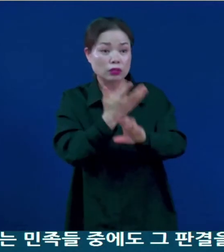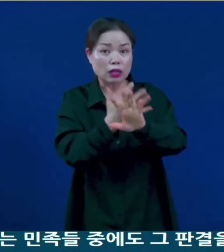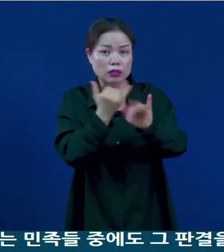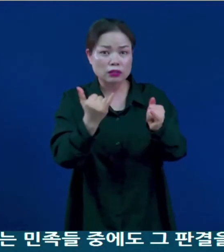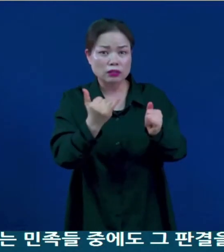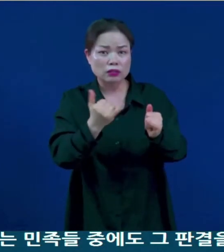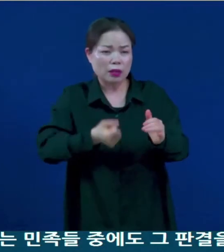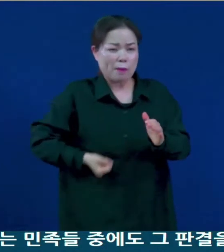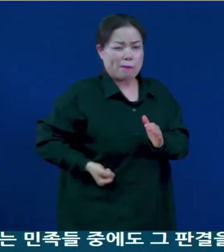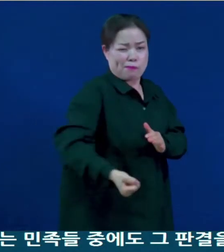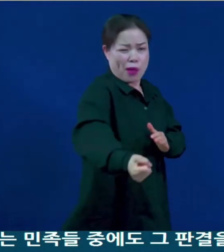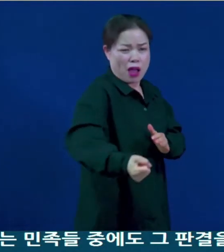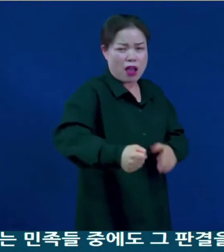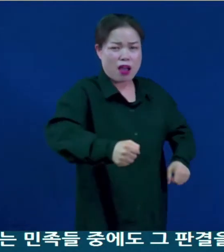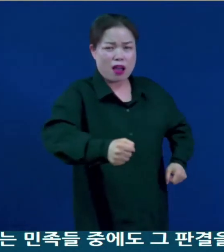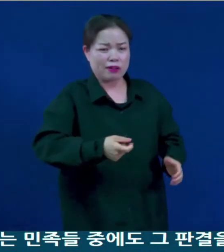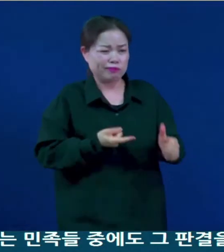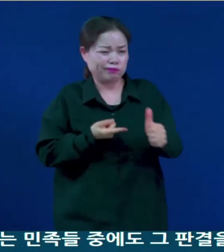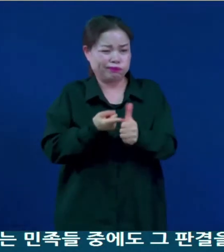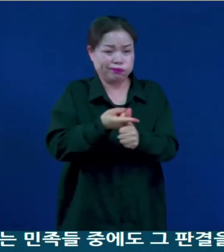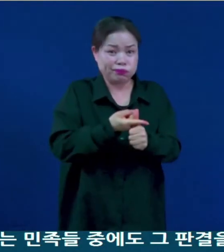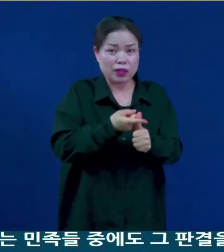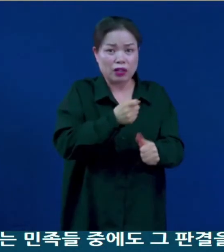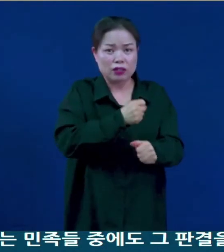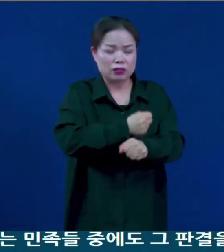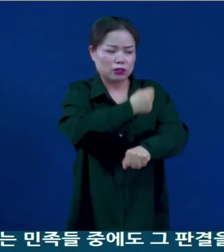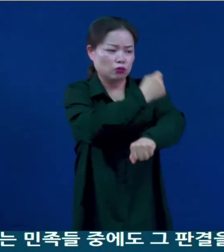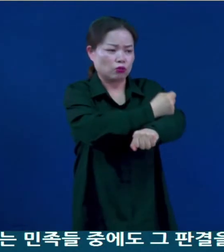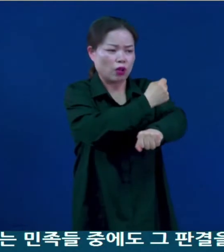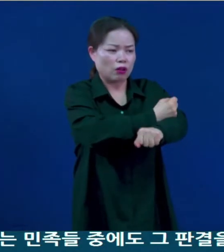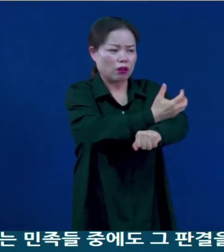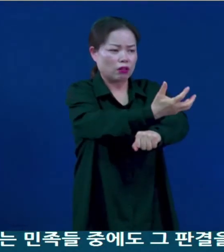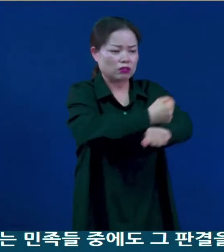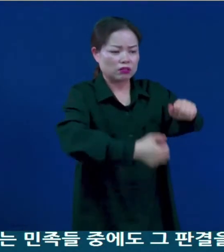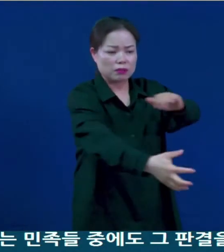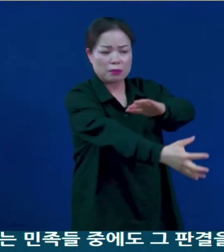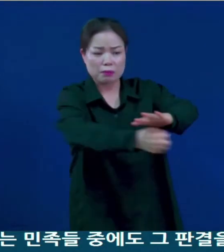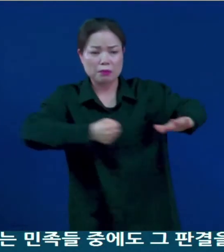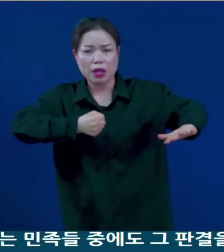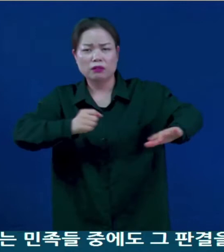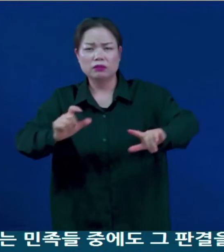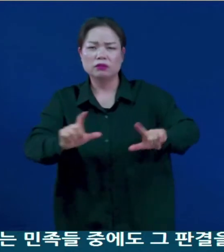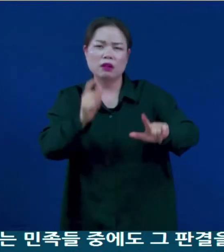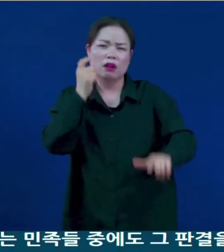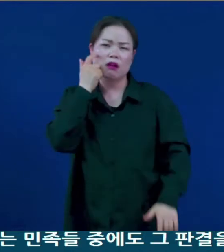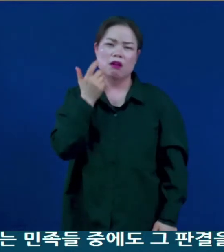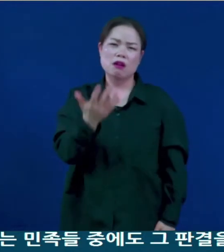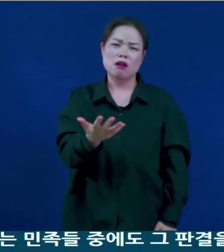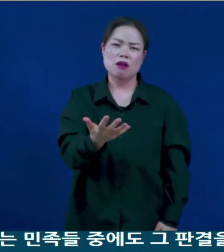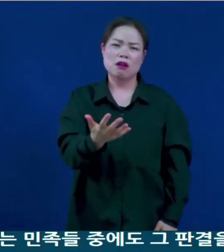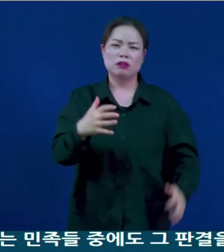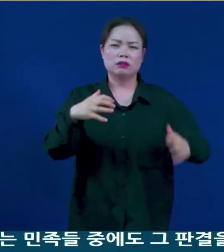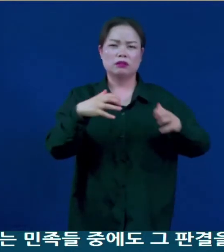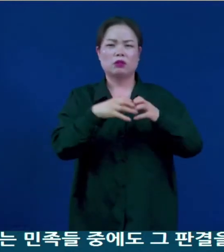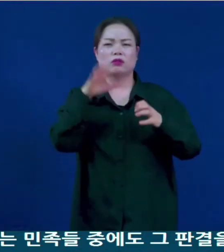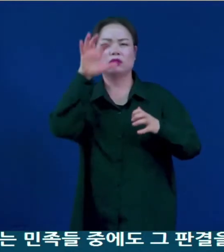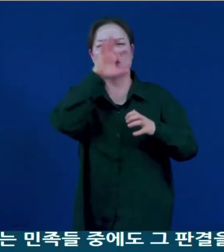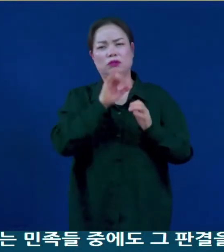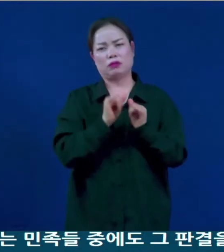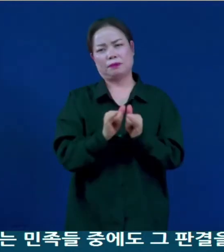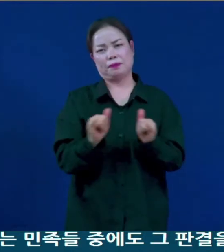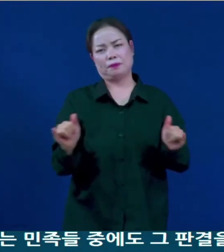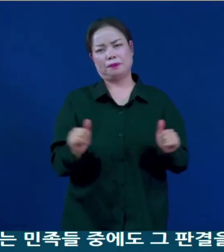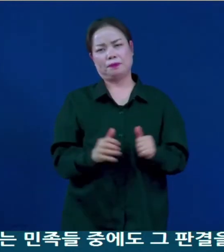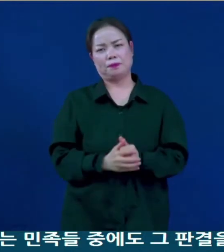사람을 베고 찔러서 남들의 수고에서 얻은 것을 빼앗아 누리며 살아갈 수 있을까? 전쟁을 연습하는 사람들입니다.